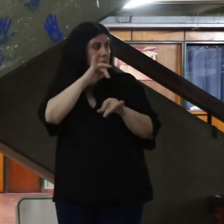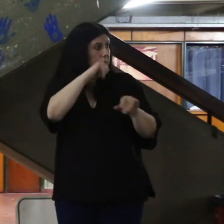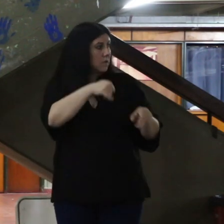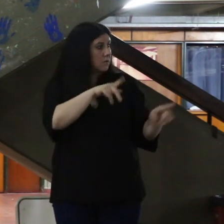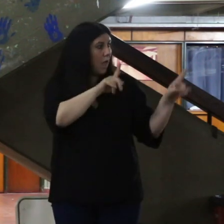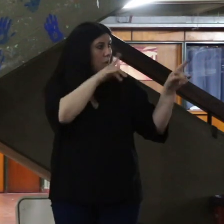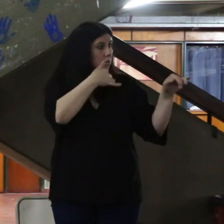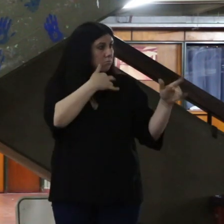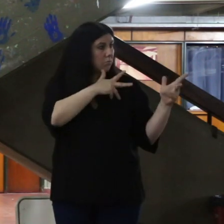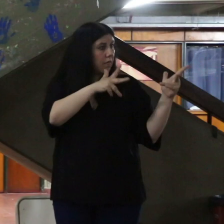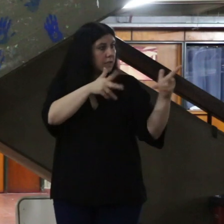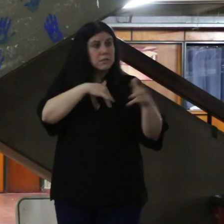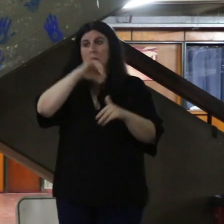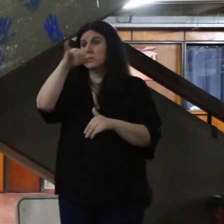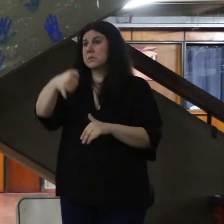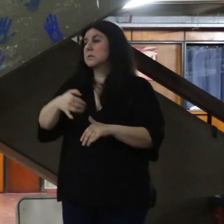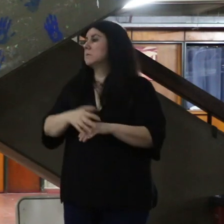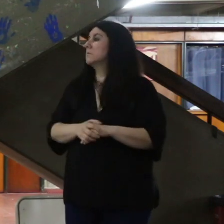que sí.